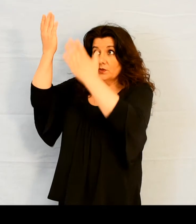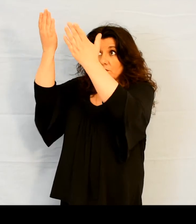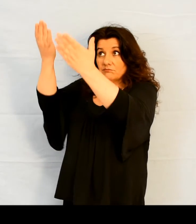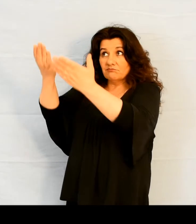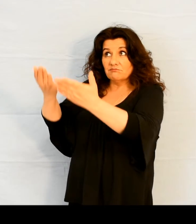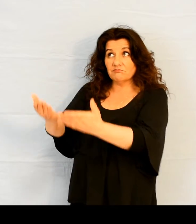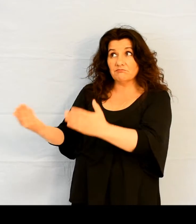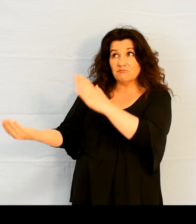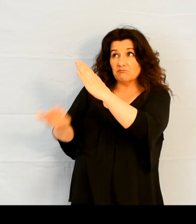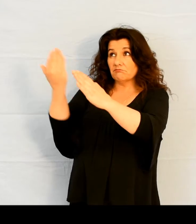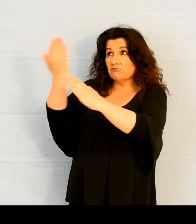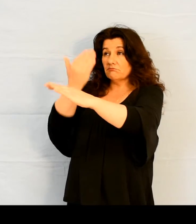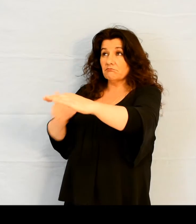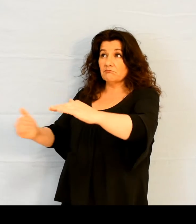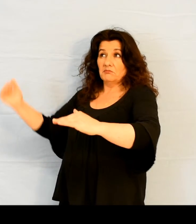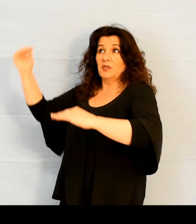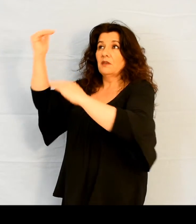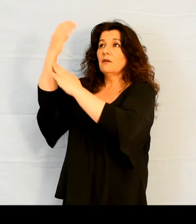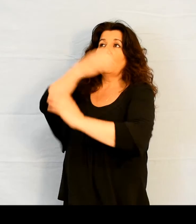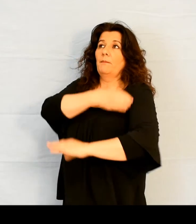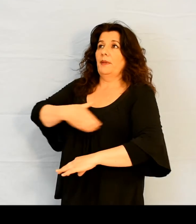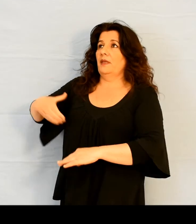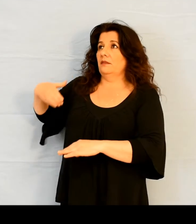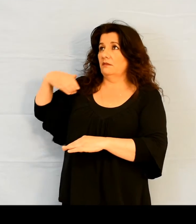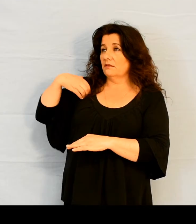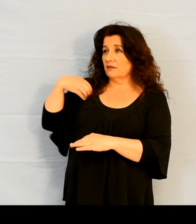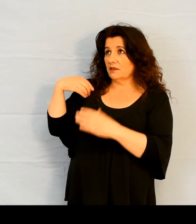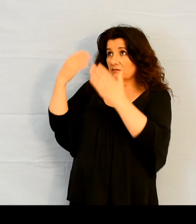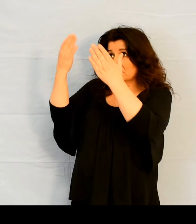excellence, celui qui a traversé les cieux.